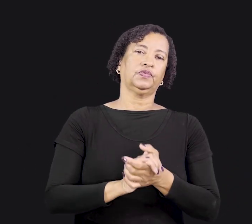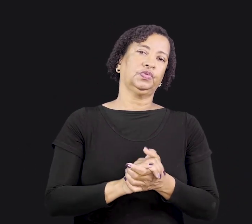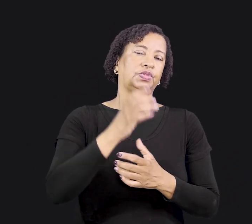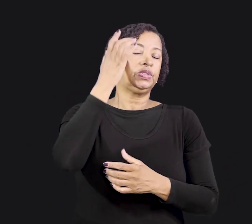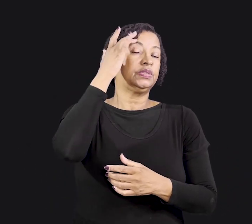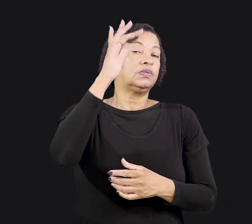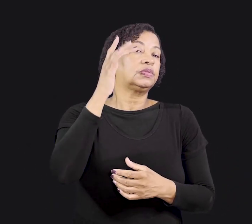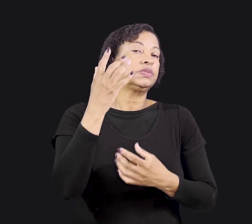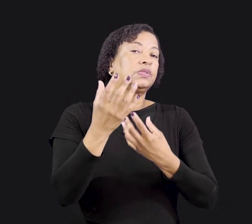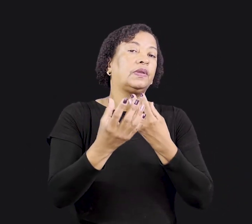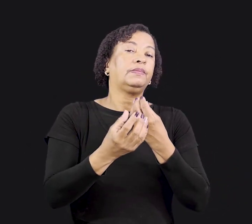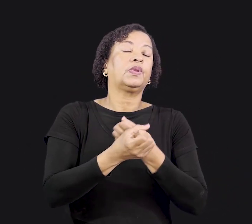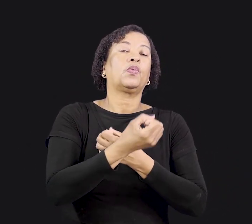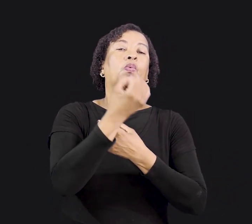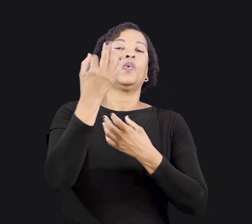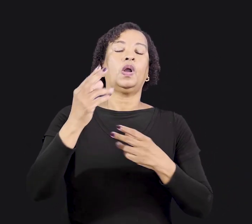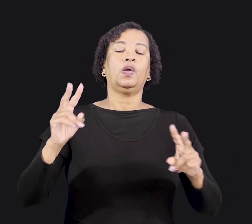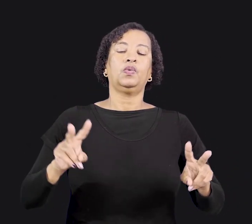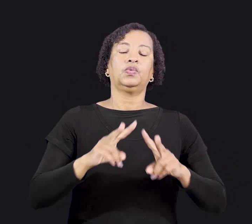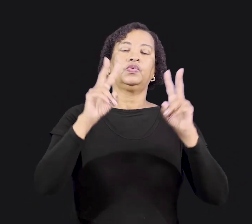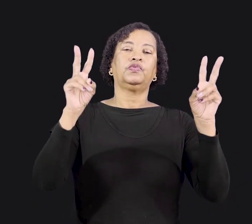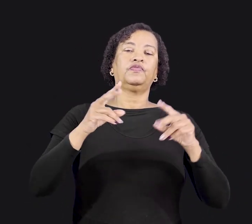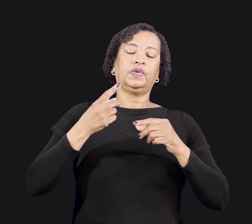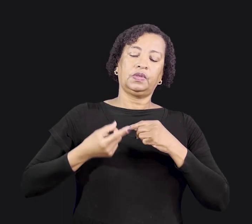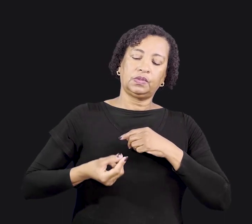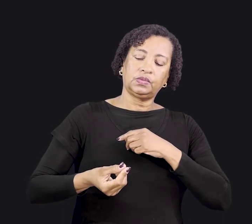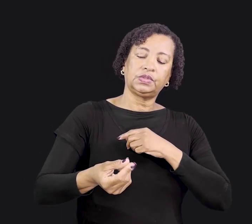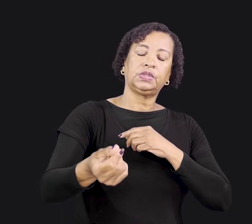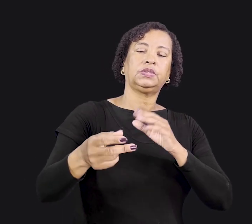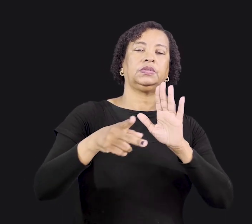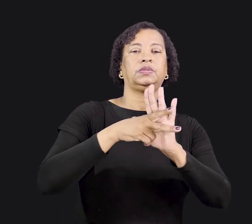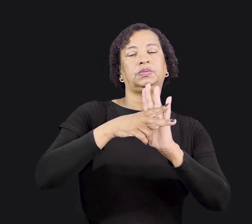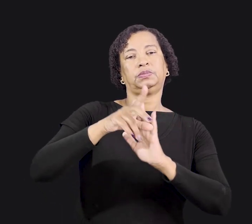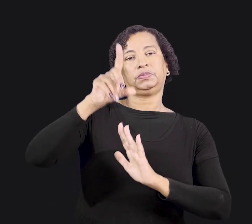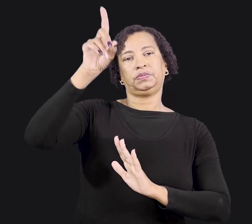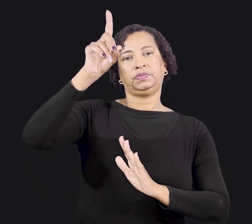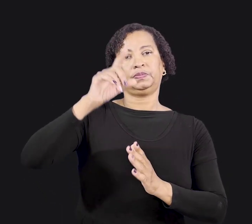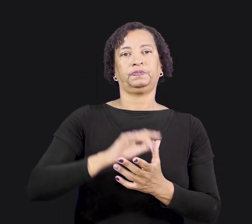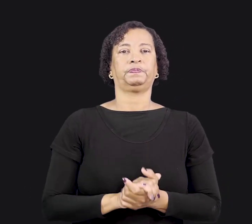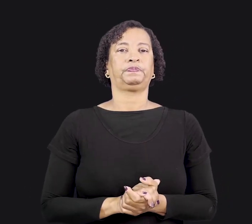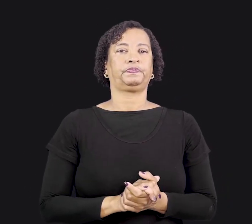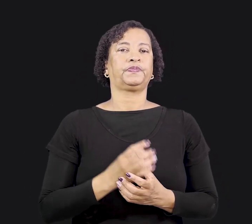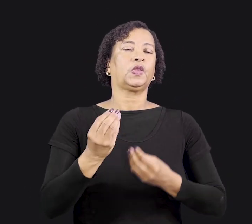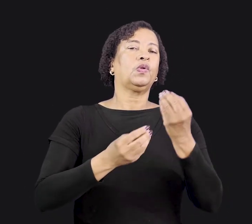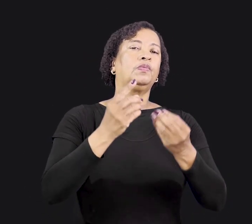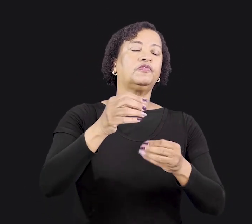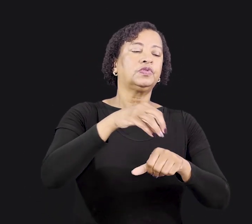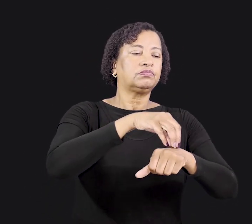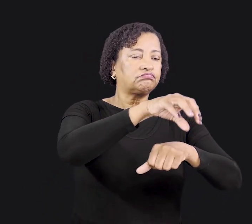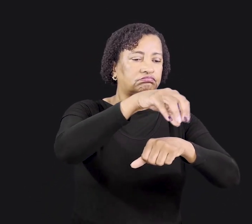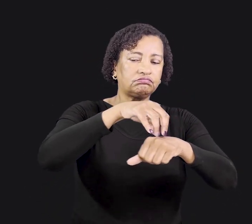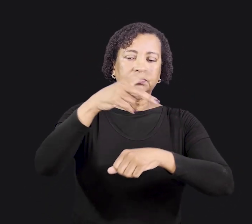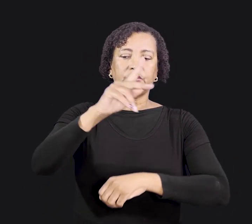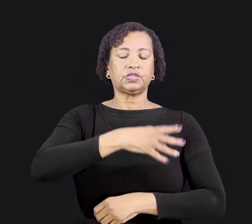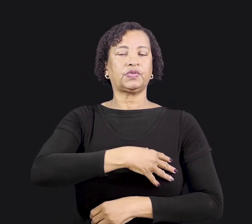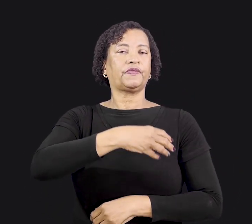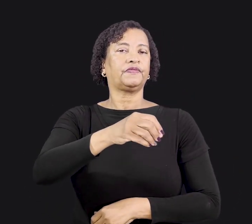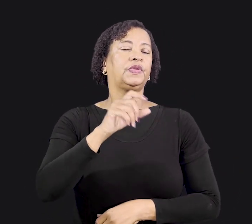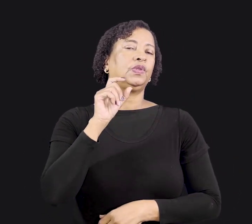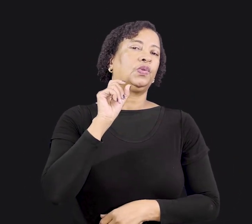não sabe quais são os valores eternos de Deus. Como você transmite aos seus filhos o que é